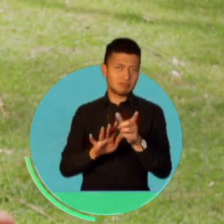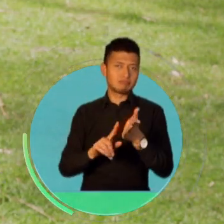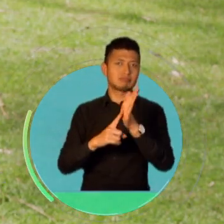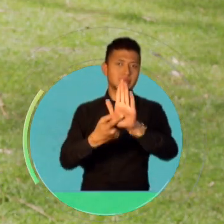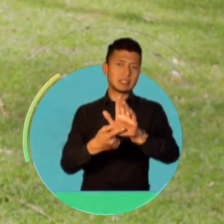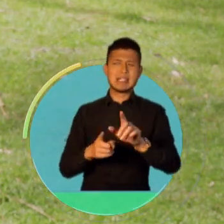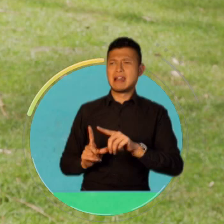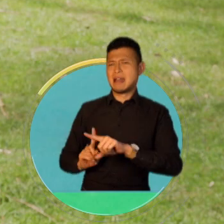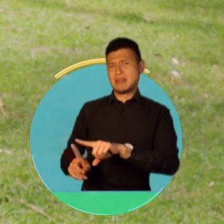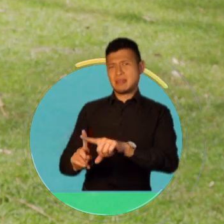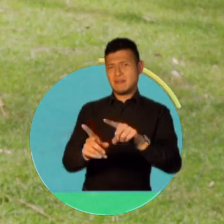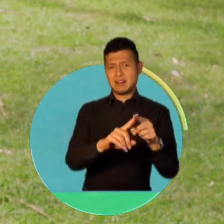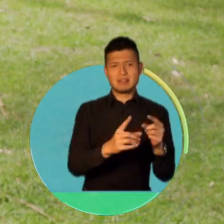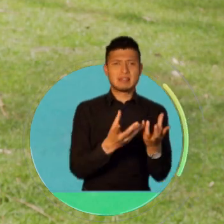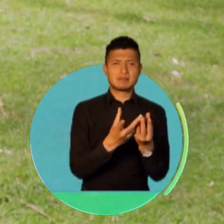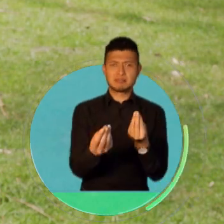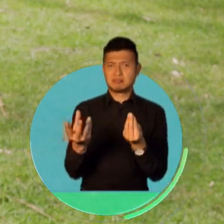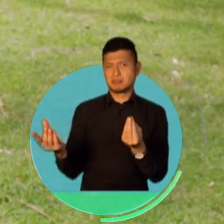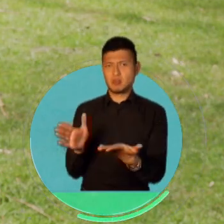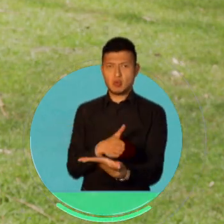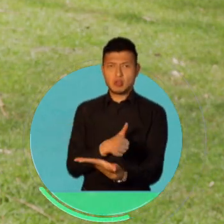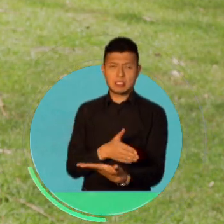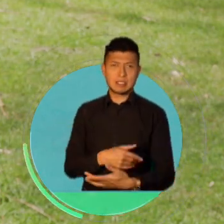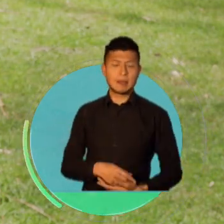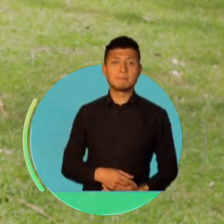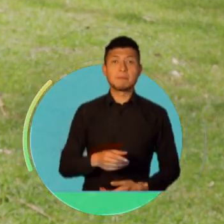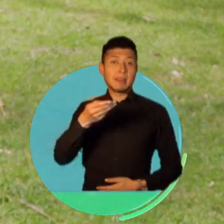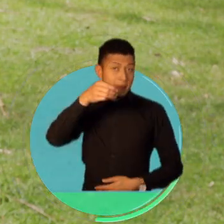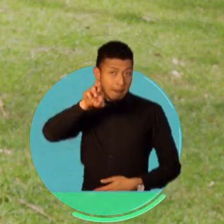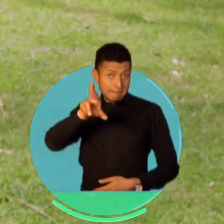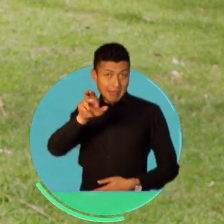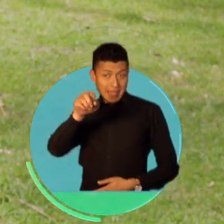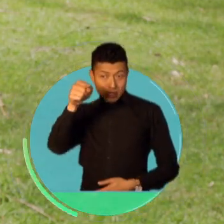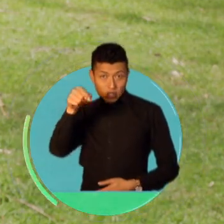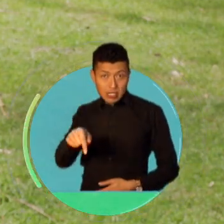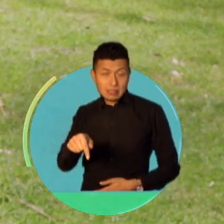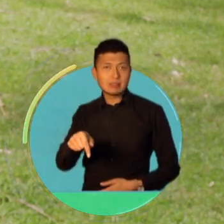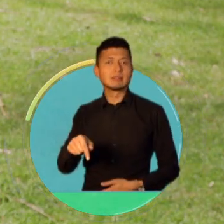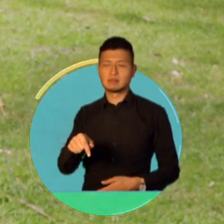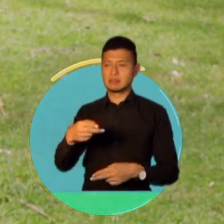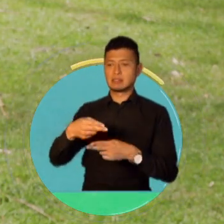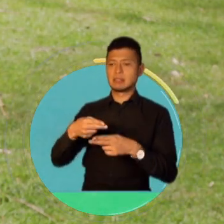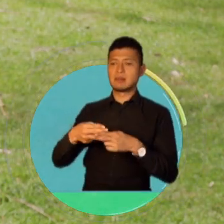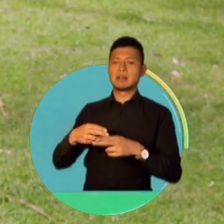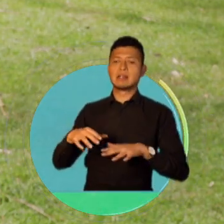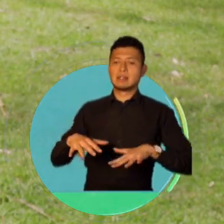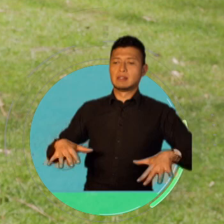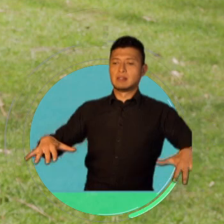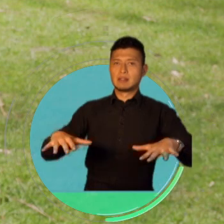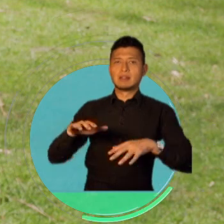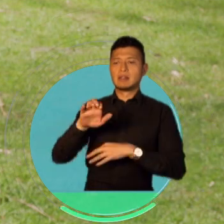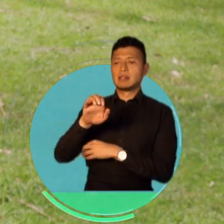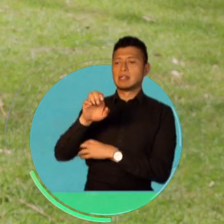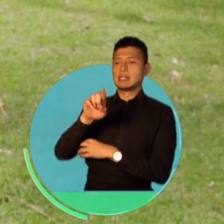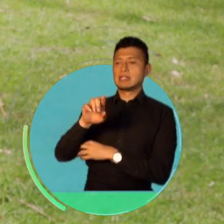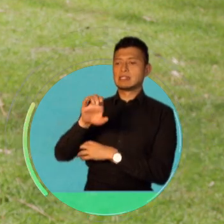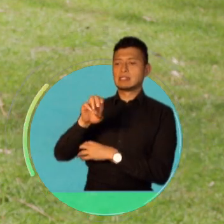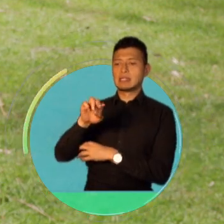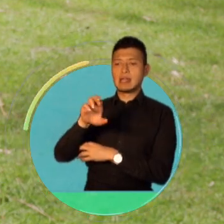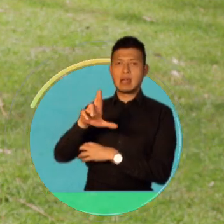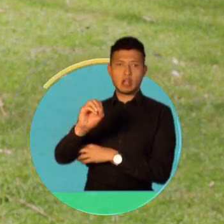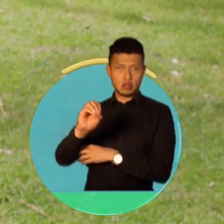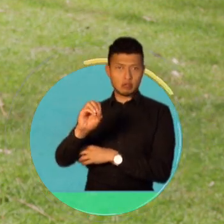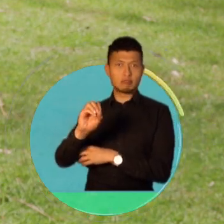obviamente en todos los géneros el día miércoles tenemos algo que se llama escenario comprende los escenarios